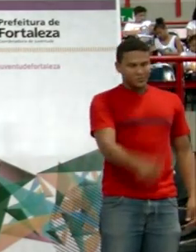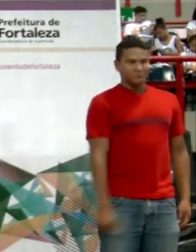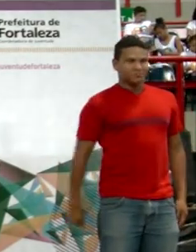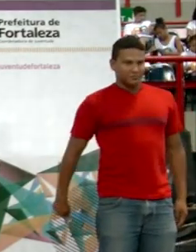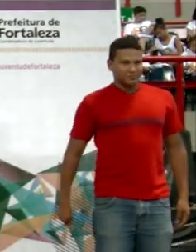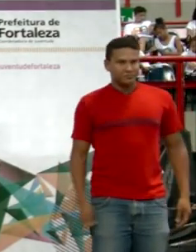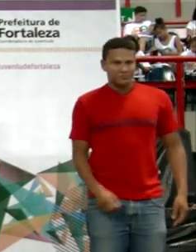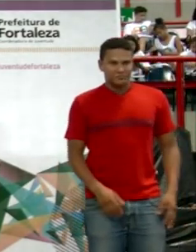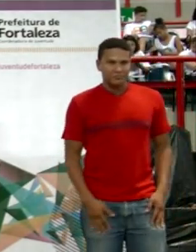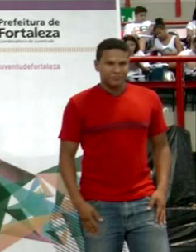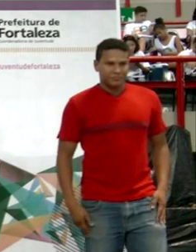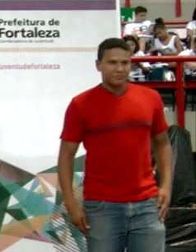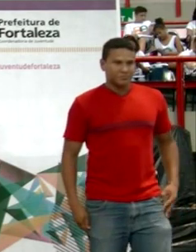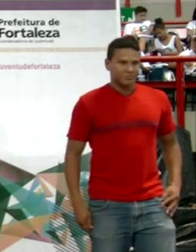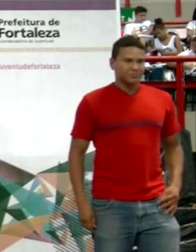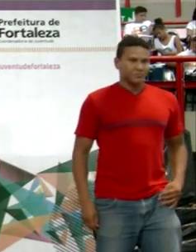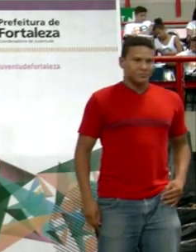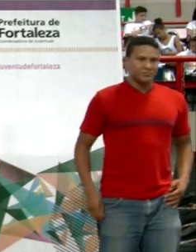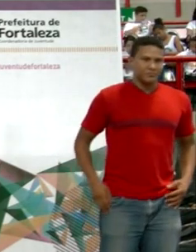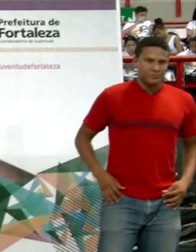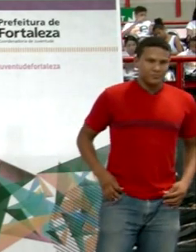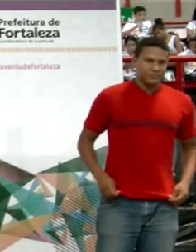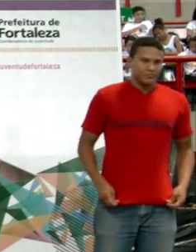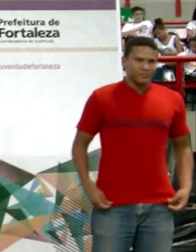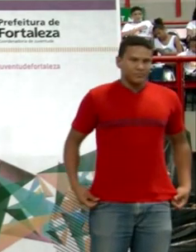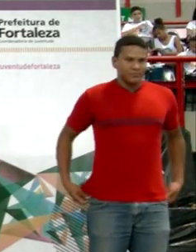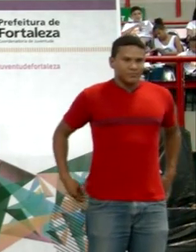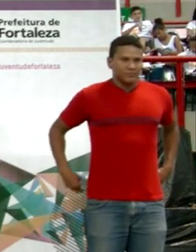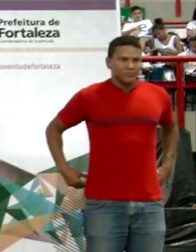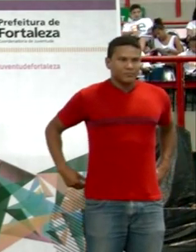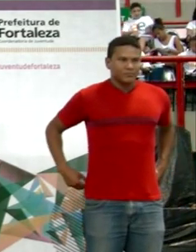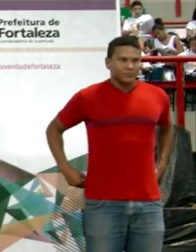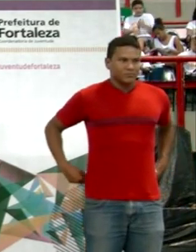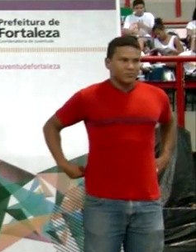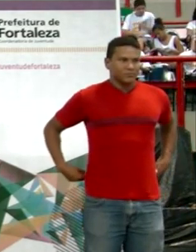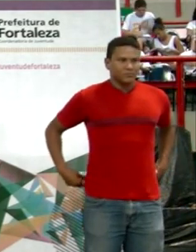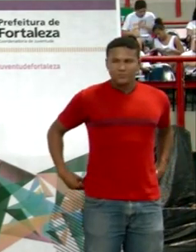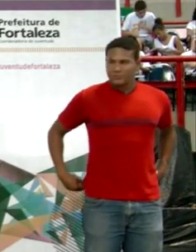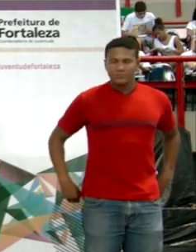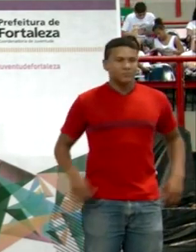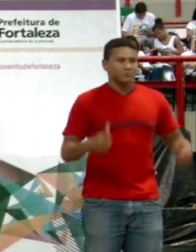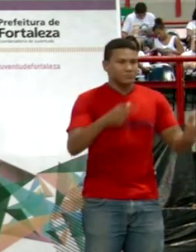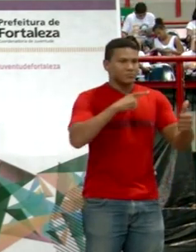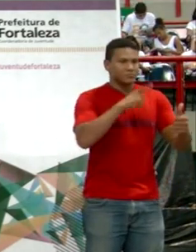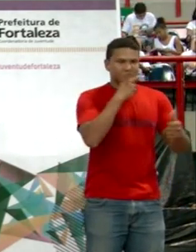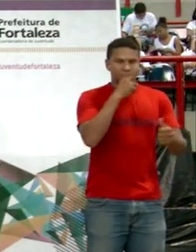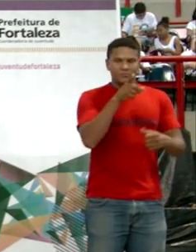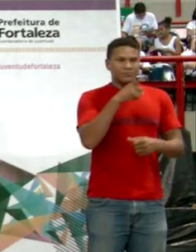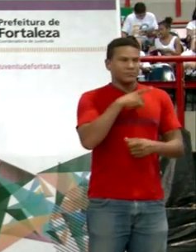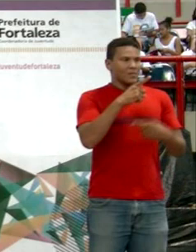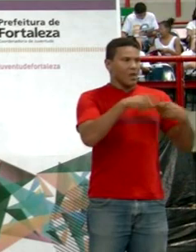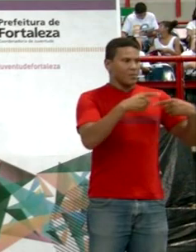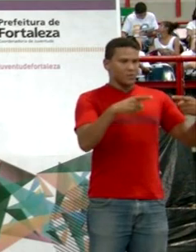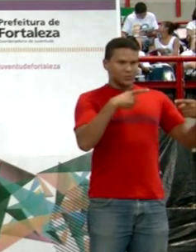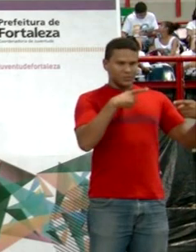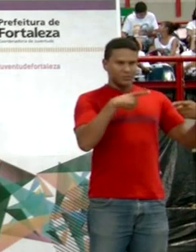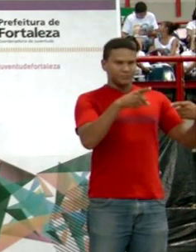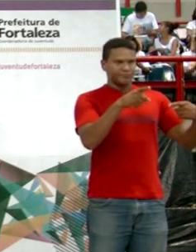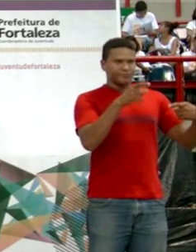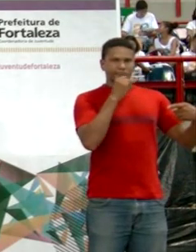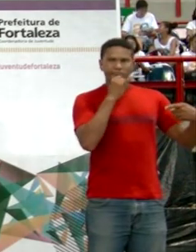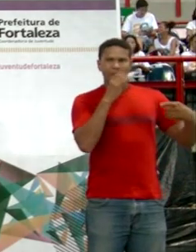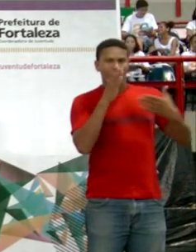tem o gabarito aí no final da apostila, vocês resolvam, é importante que vocês resolvam, tá? E quem